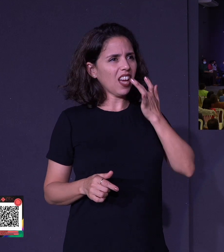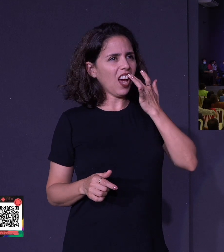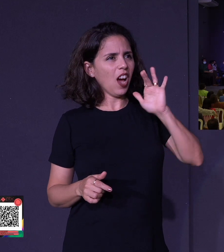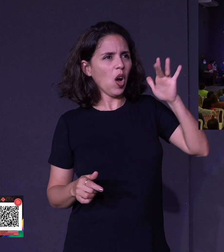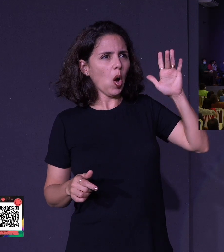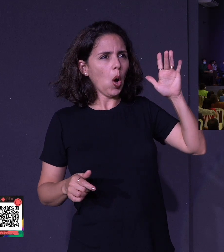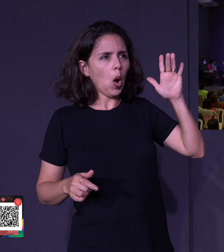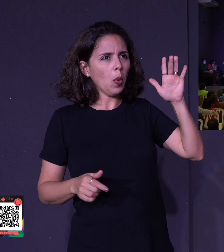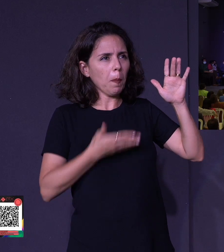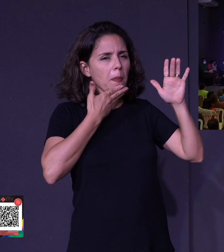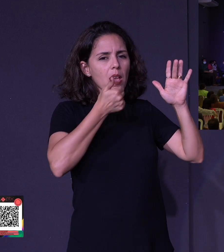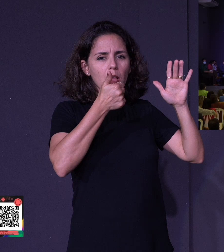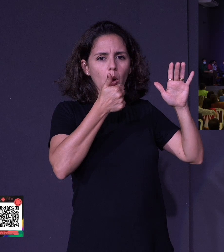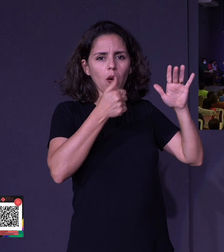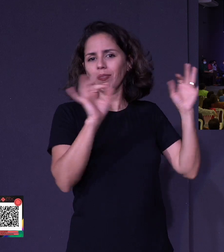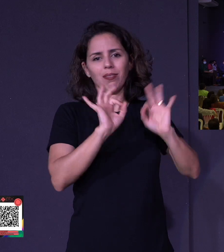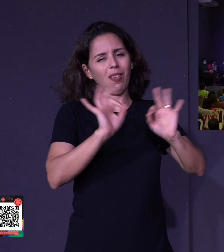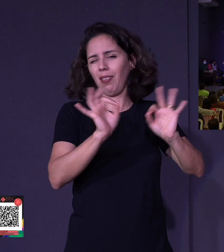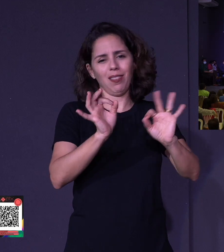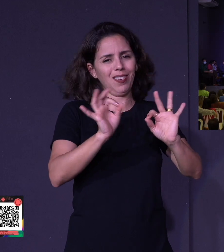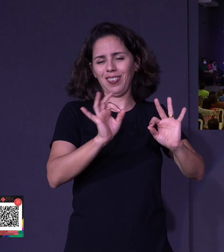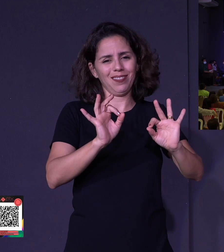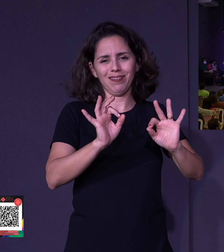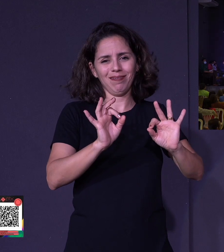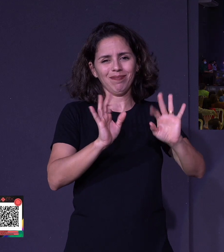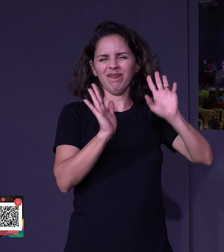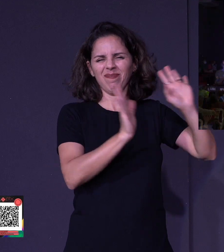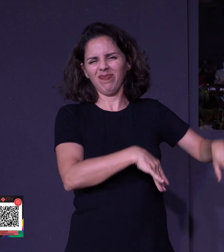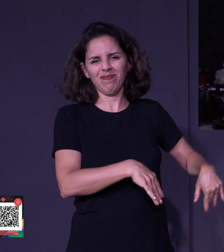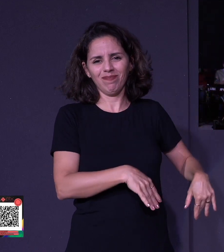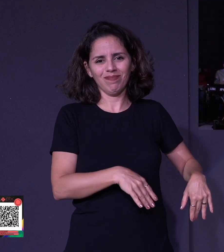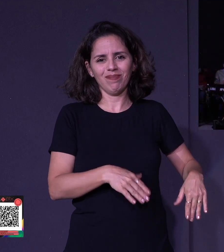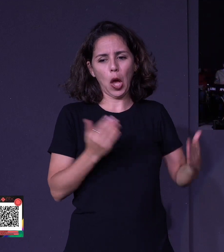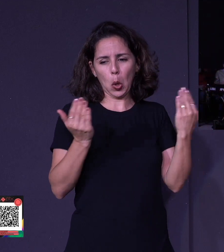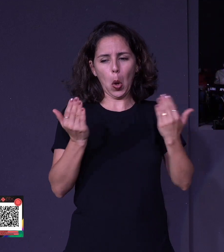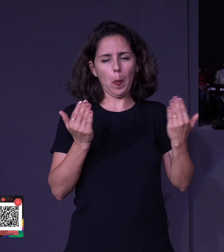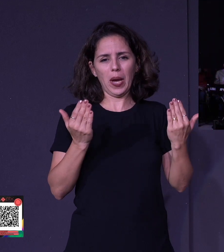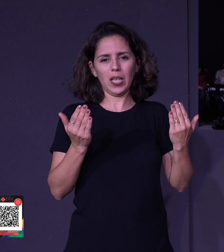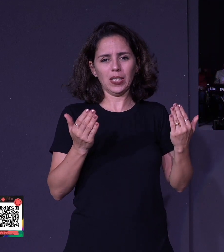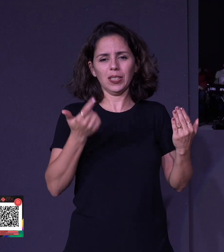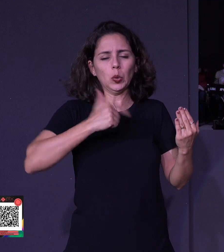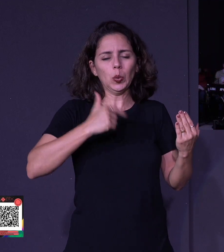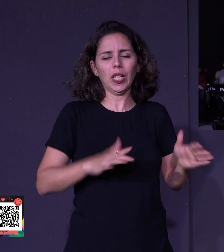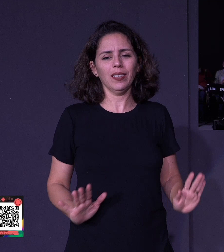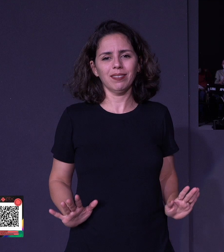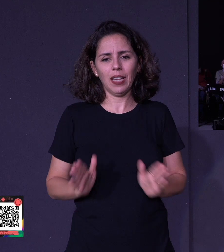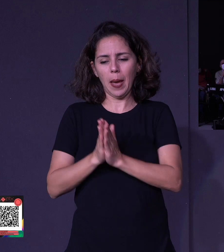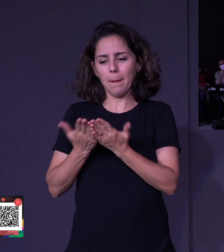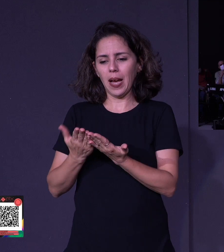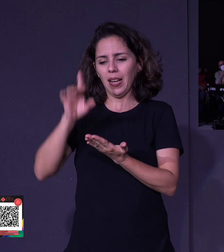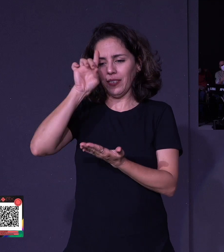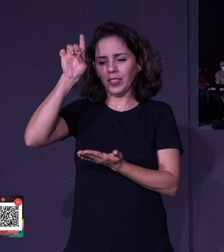existe riqueza maior que um pai possa deixar para um filho, que uma geração mantenha viva para